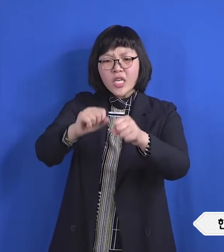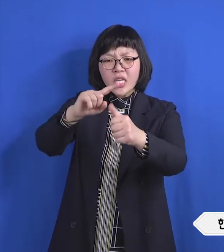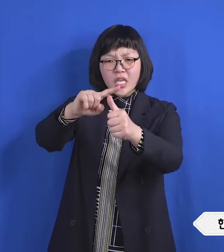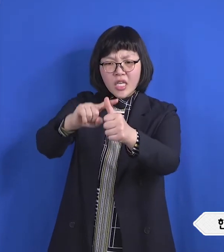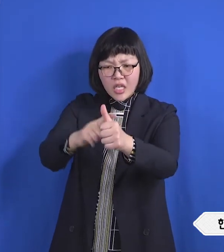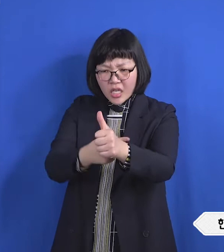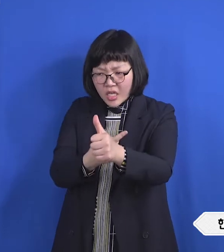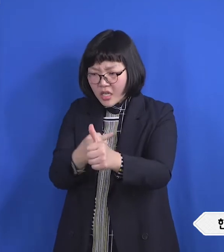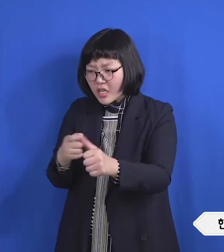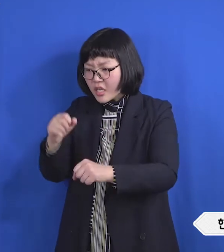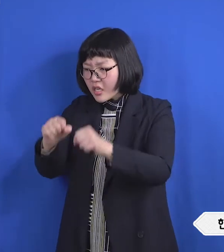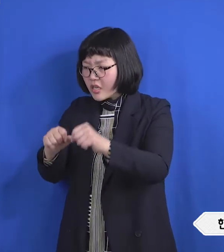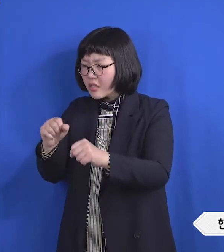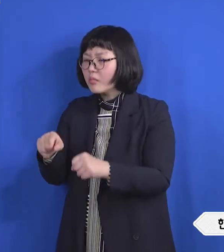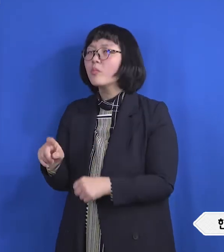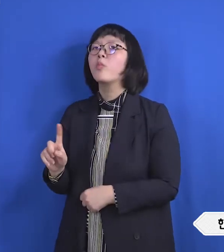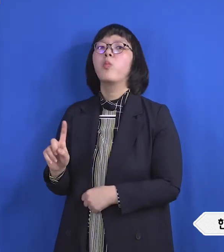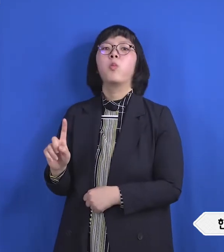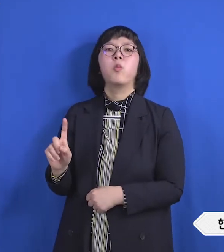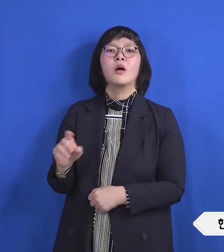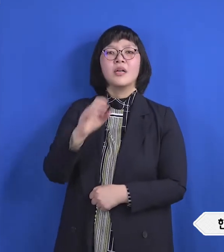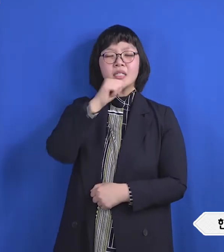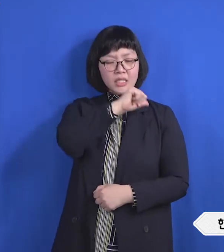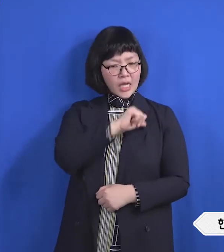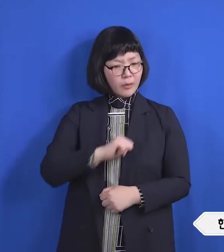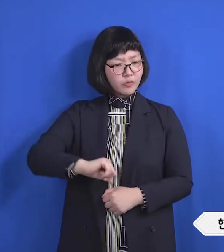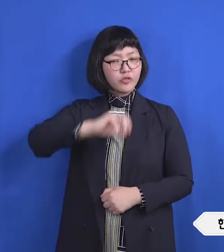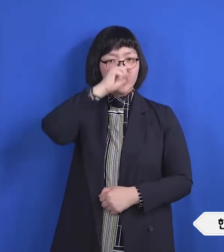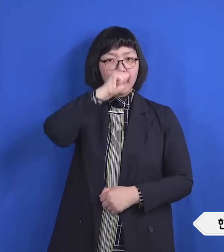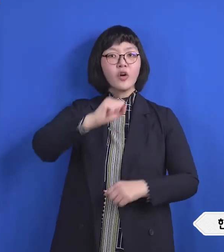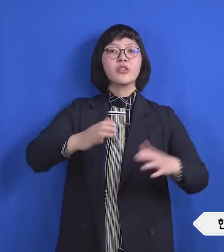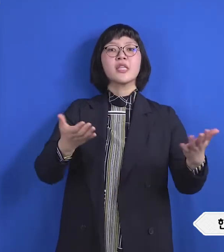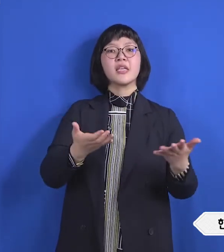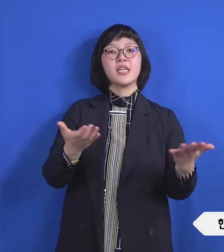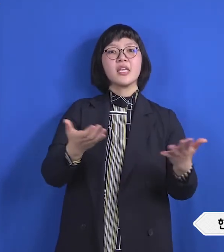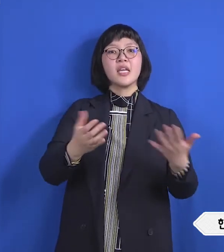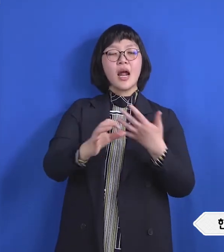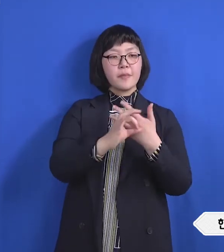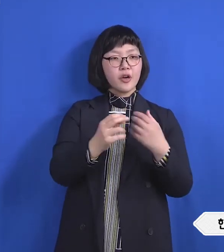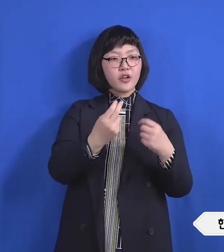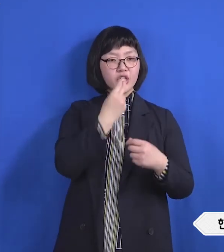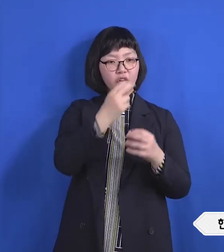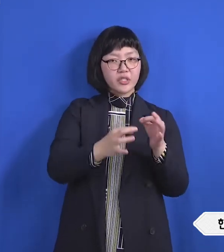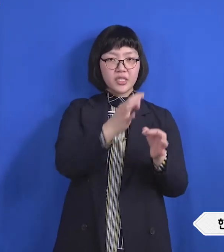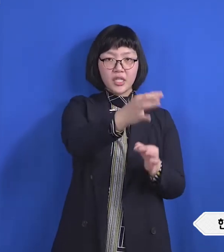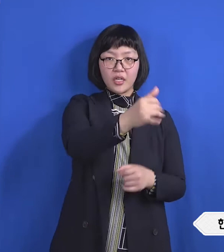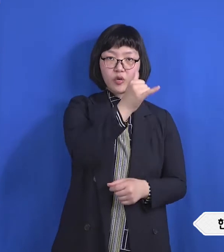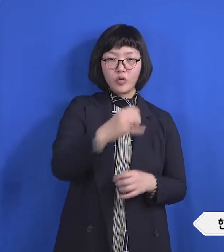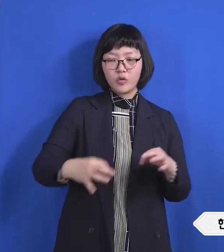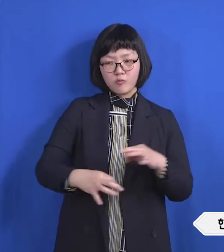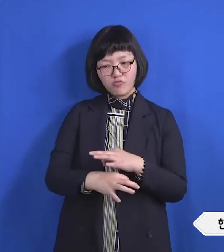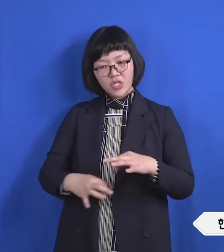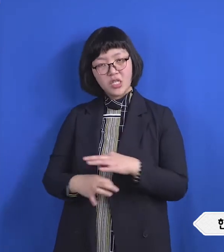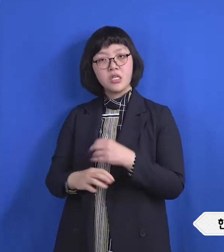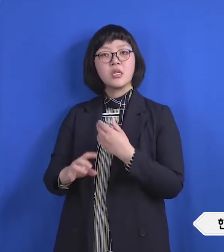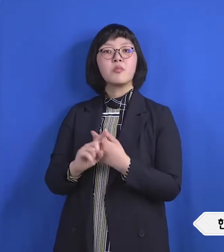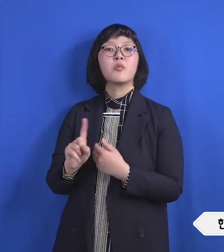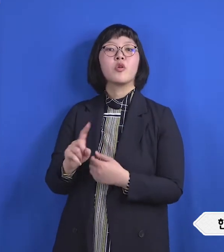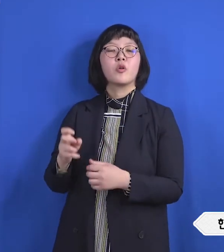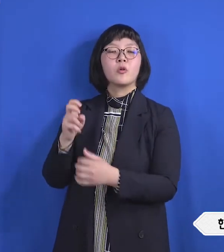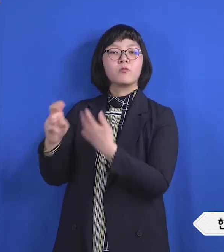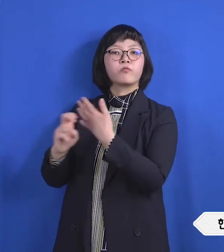아닙니까? 참고 선을 행하는 자에게는 영생을 주시고 불의를 행하는 자에게는 진노의 심판을